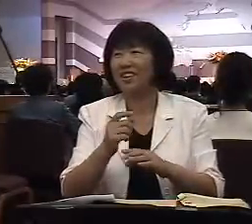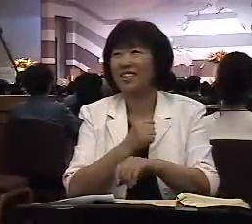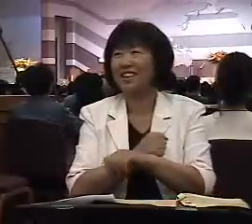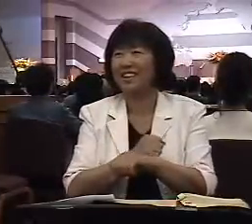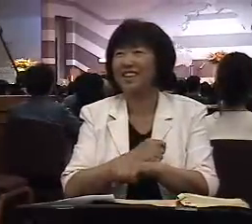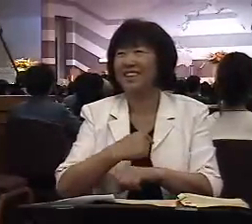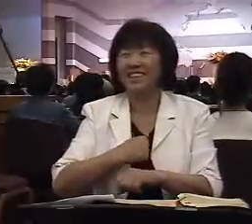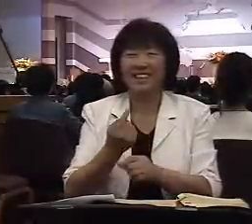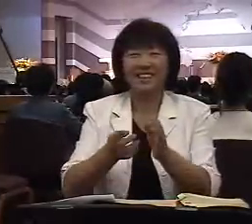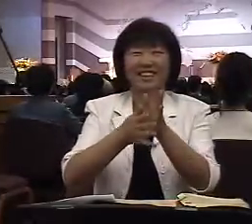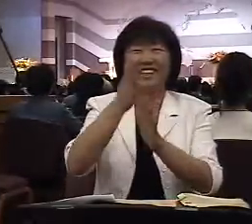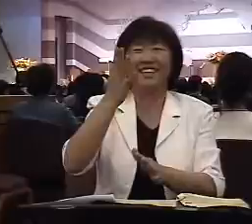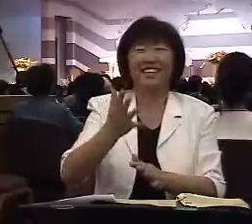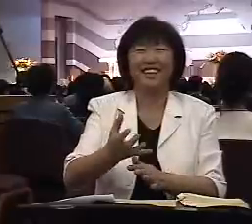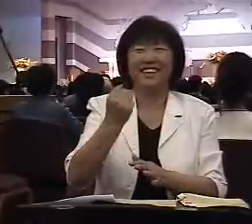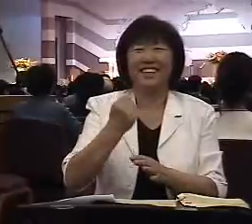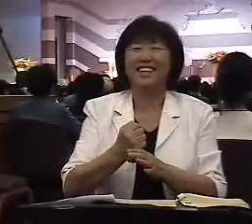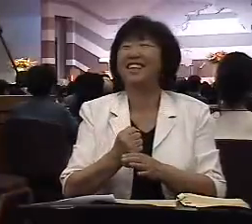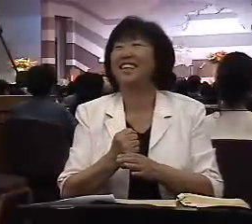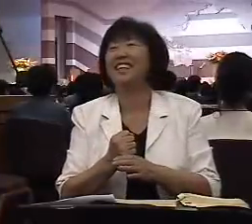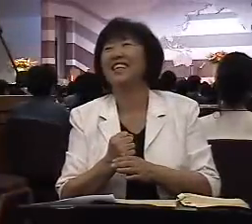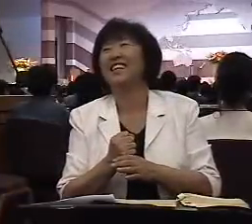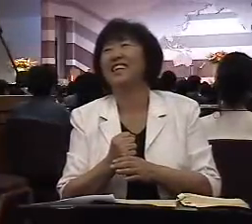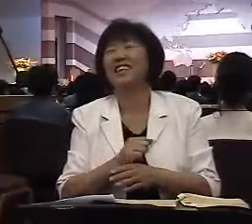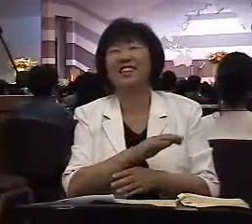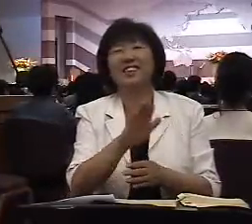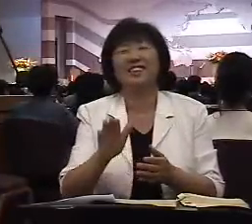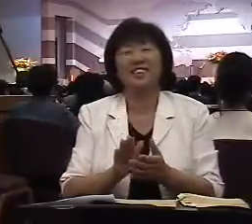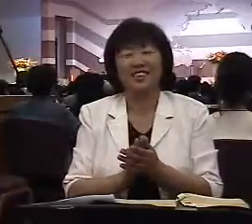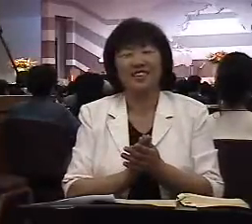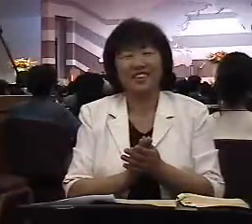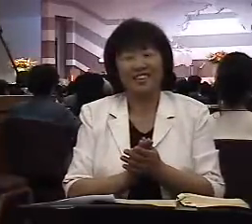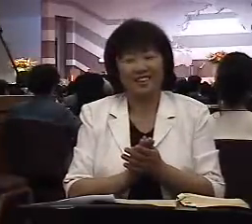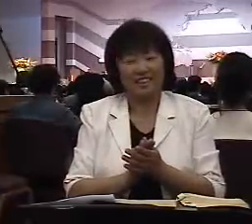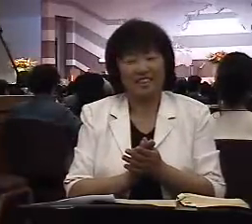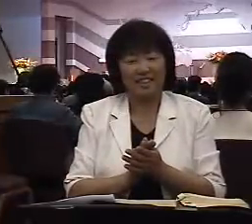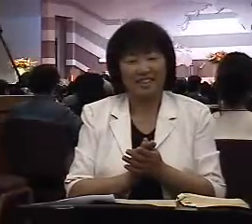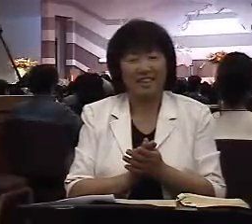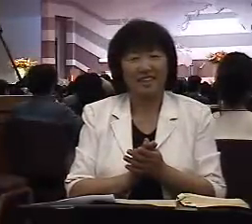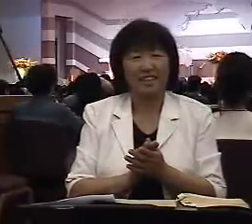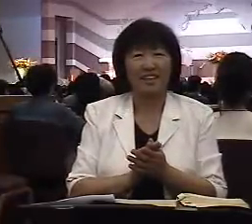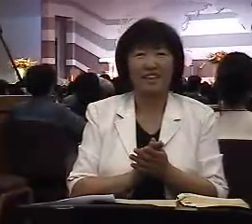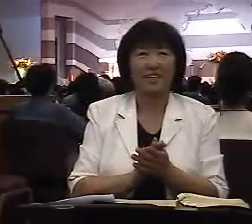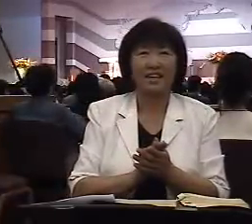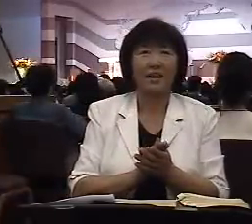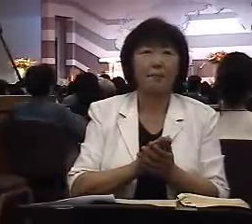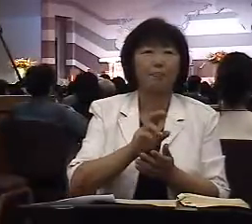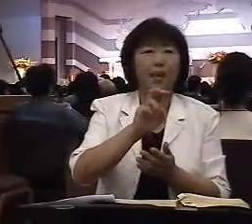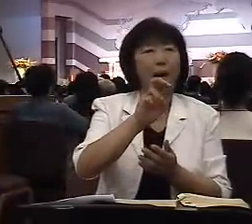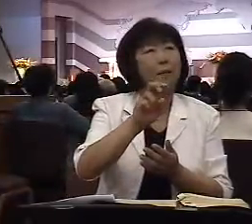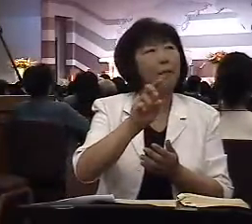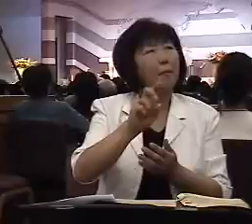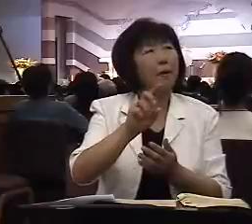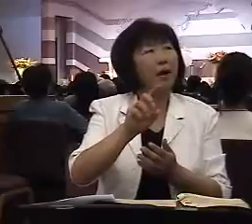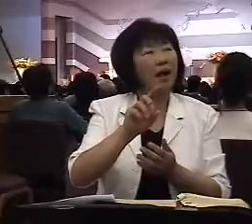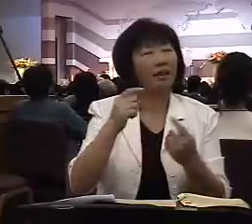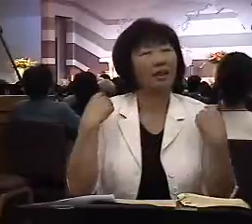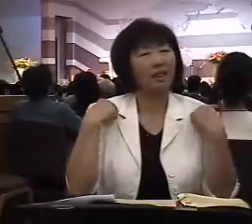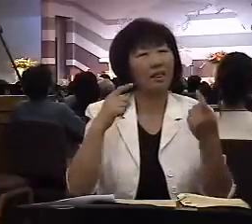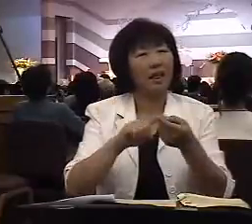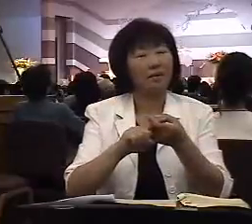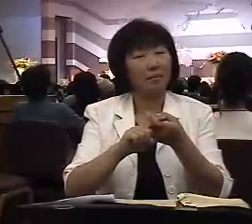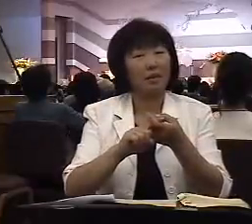자체 빌딩을 갖고 하는가. 우리는 그 라티노 교회를 이제 빌려서 이제